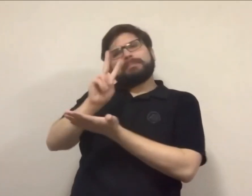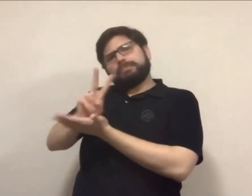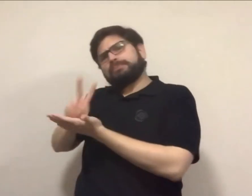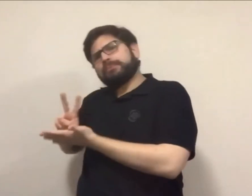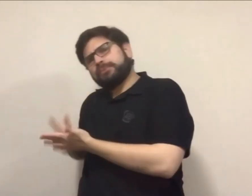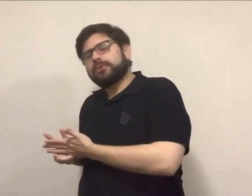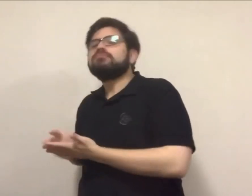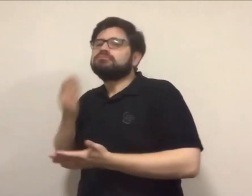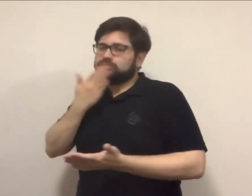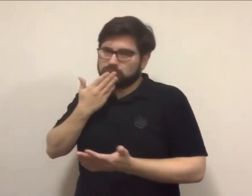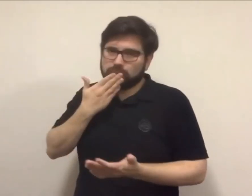ayudar.